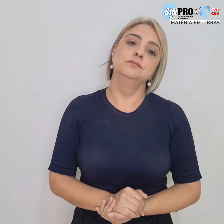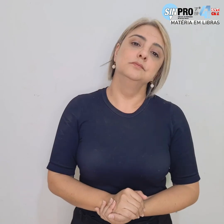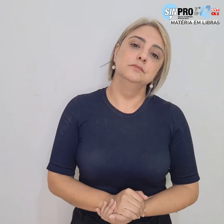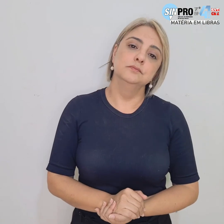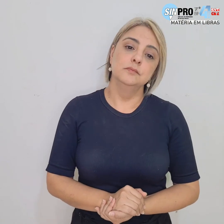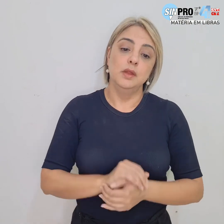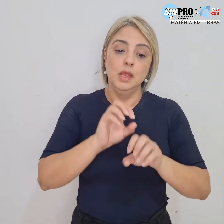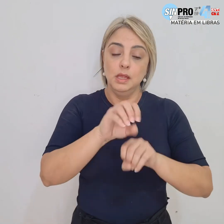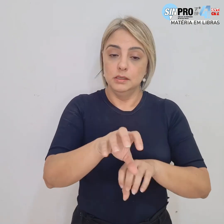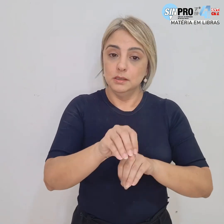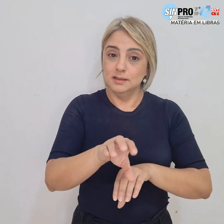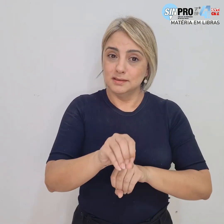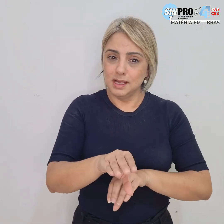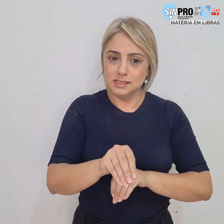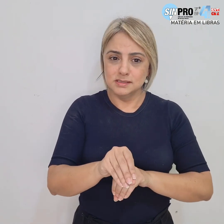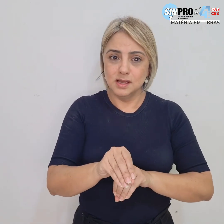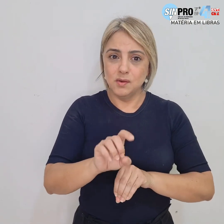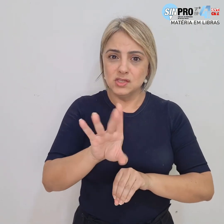A educação se torna elitizada,